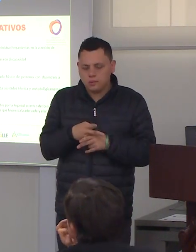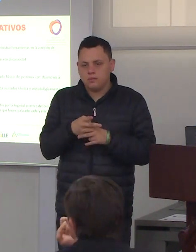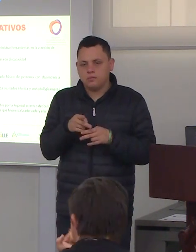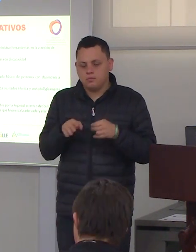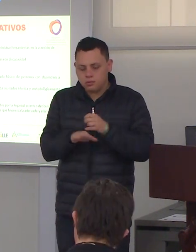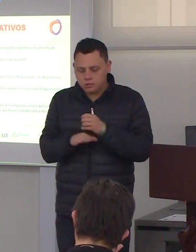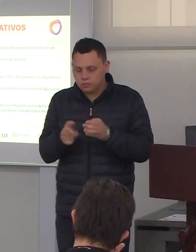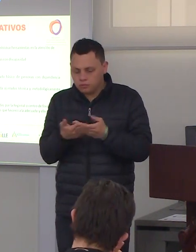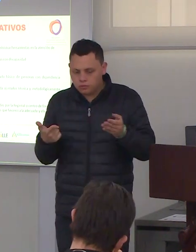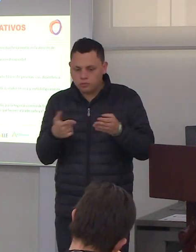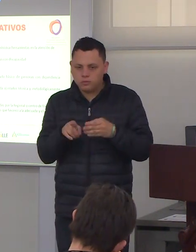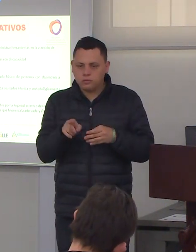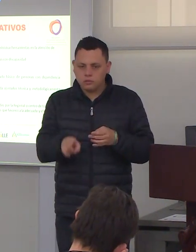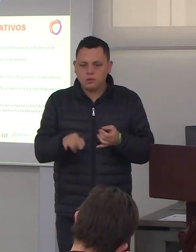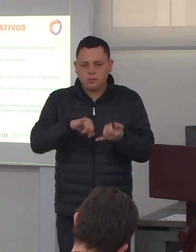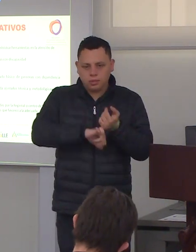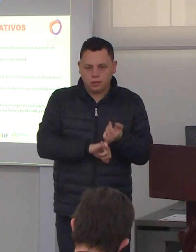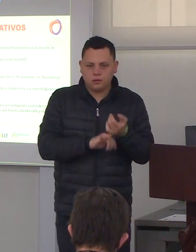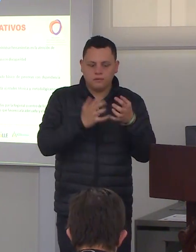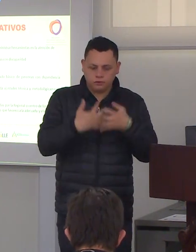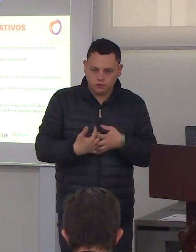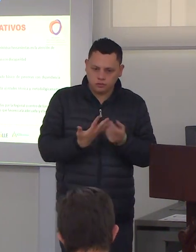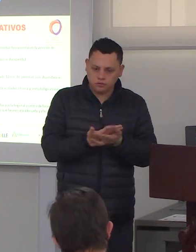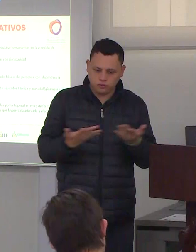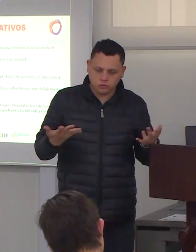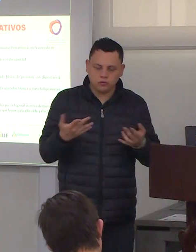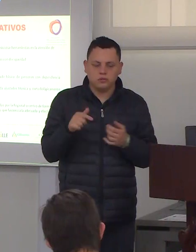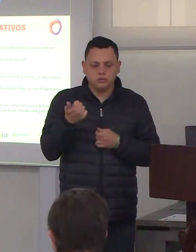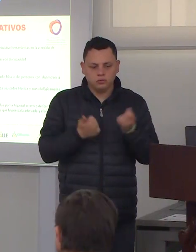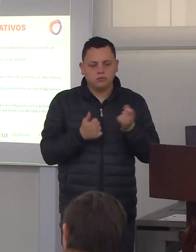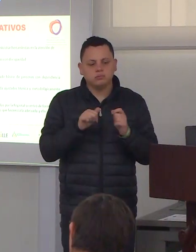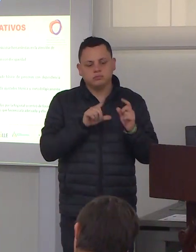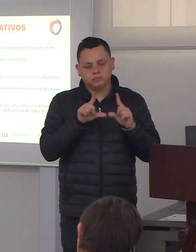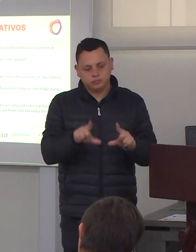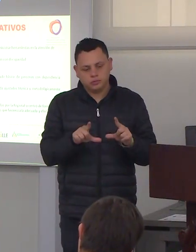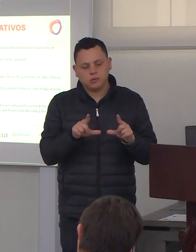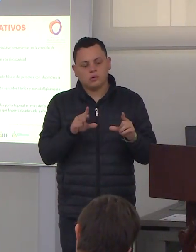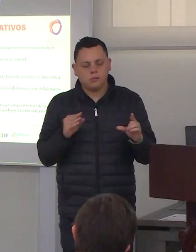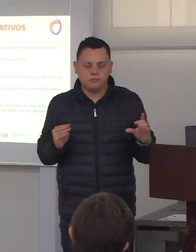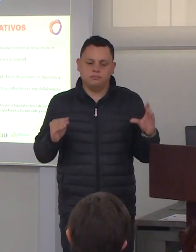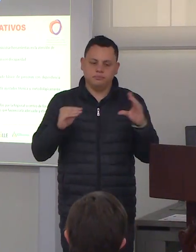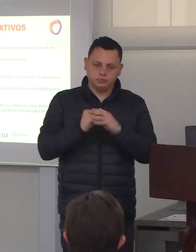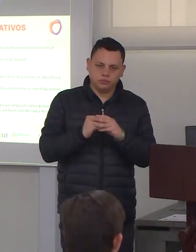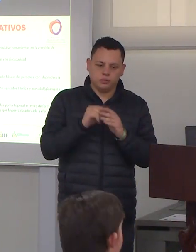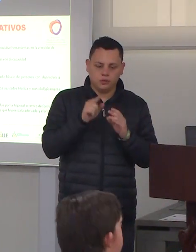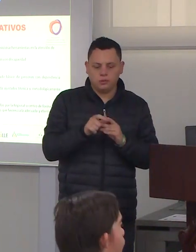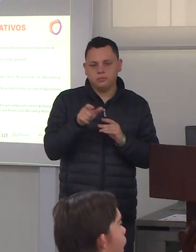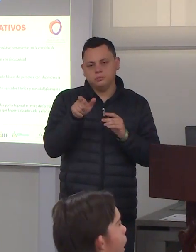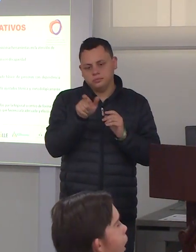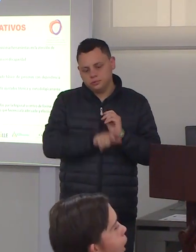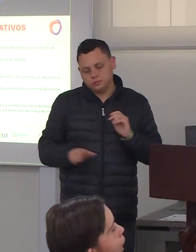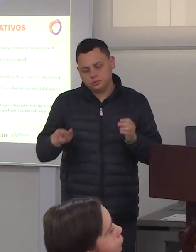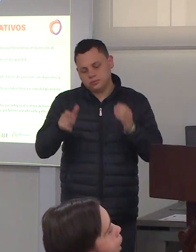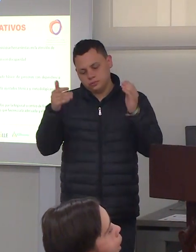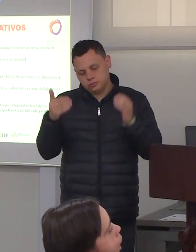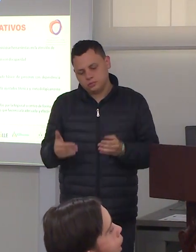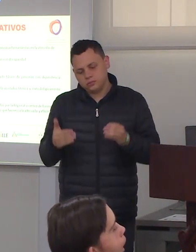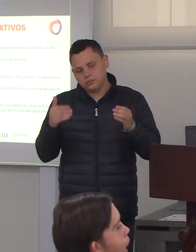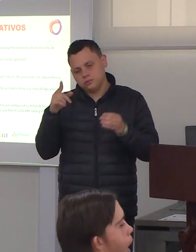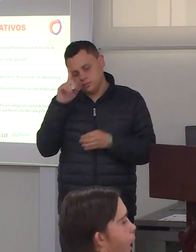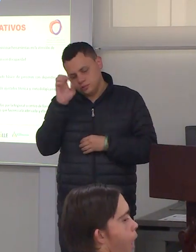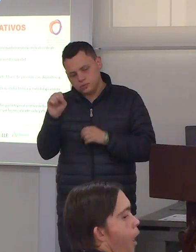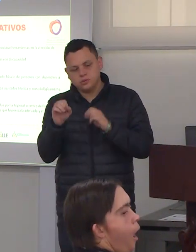con dependencia funcional. Tenemos cinco programas de formación titulada, ajustados para la población con discapacidad intelectual y